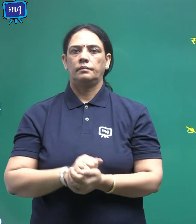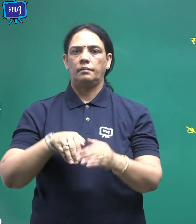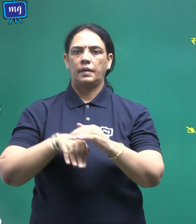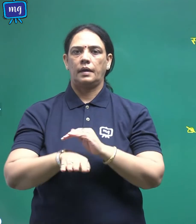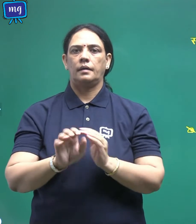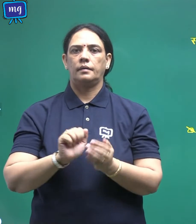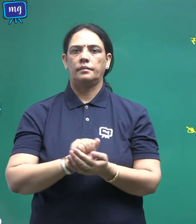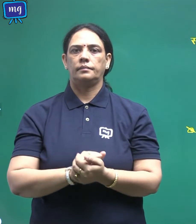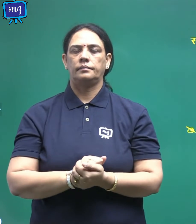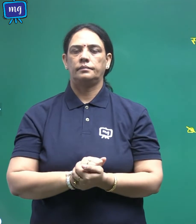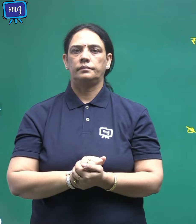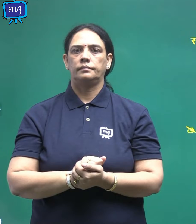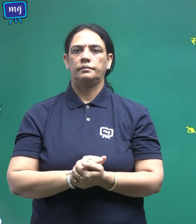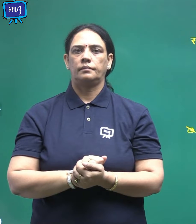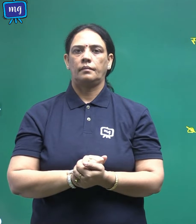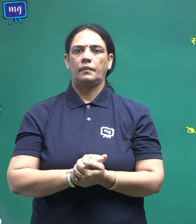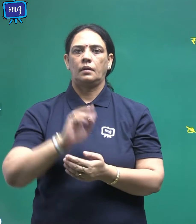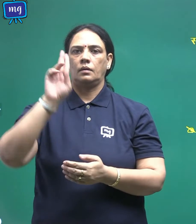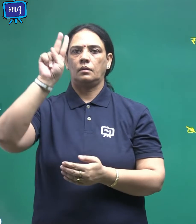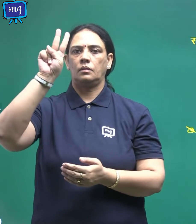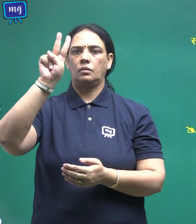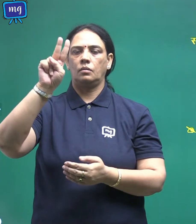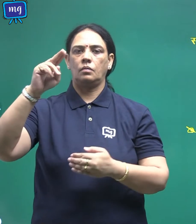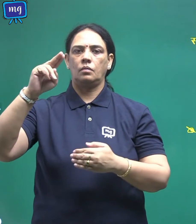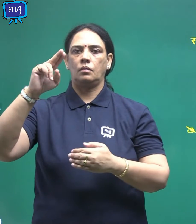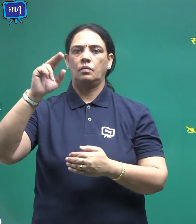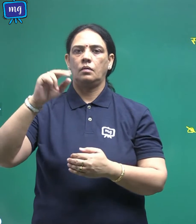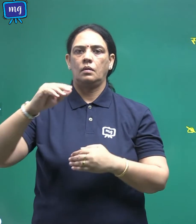में दो समांतर भुजा